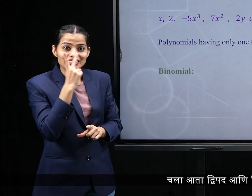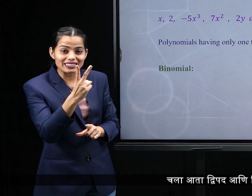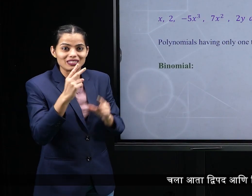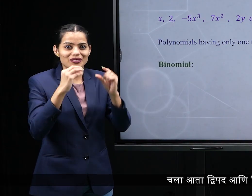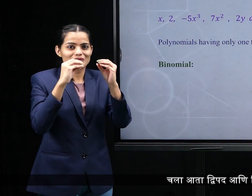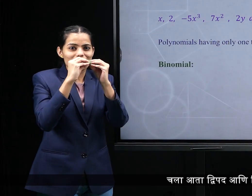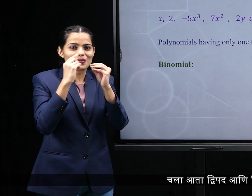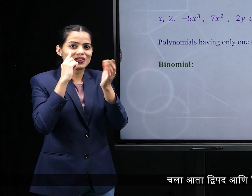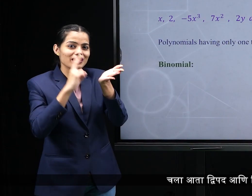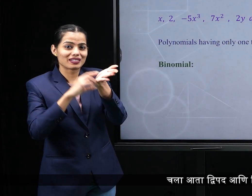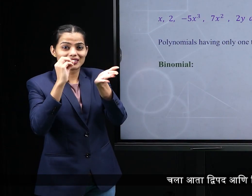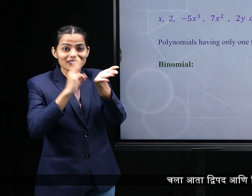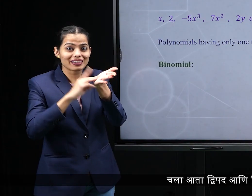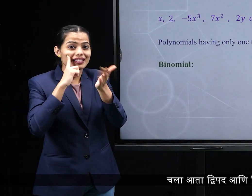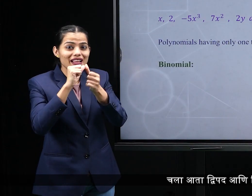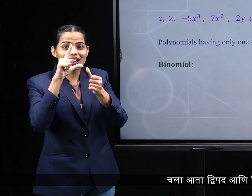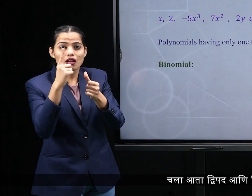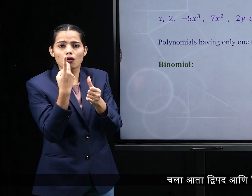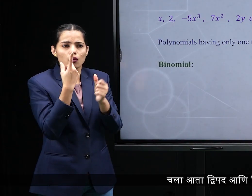चला आता द्विपद आणि त्रिपद पाहूया.